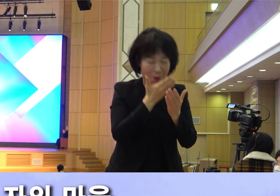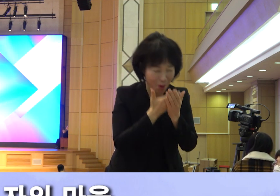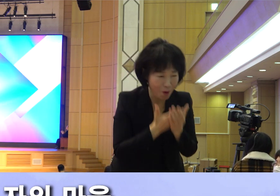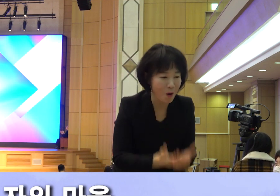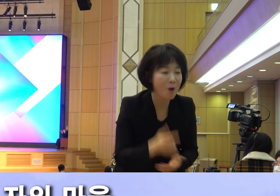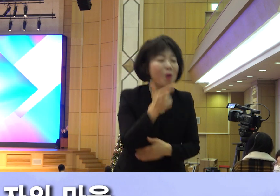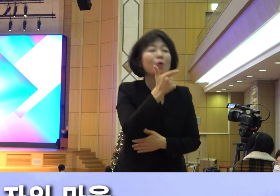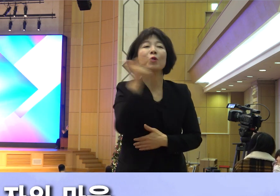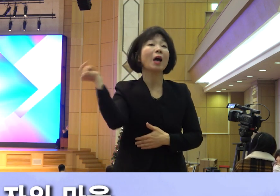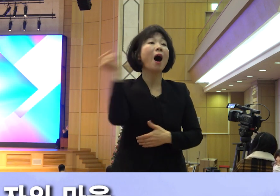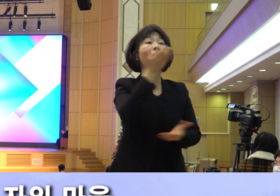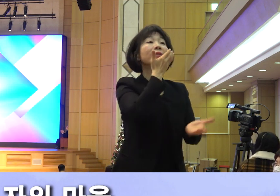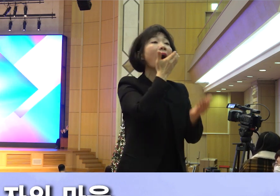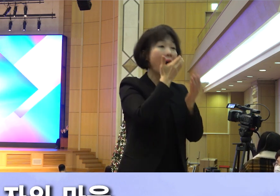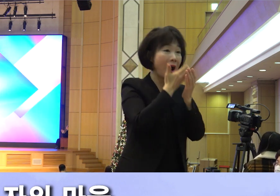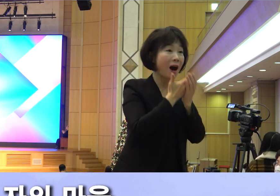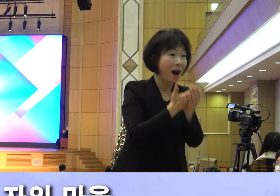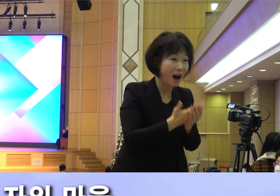귀하고